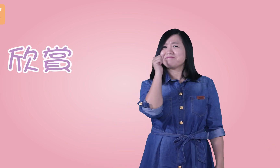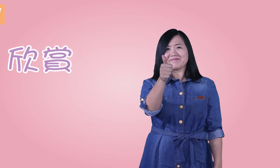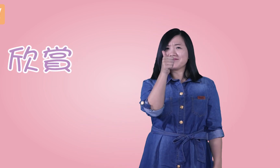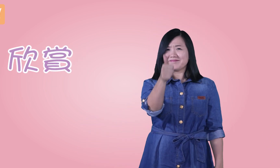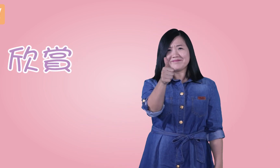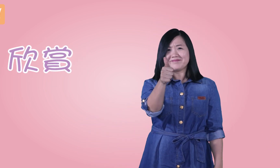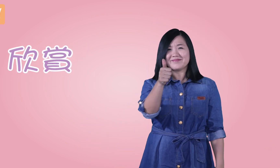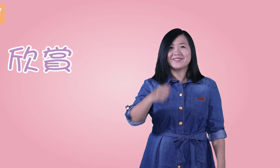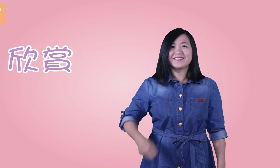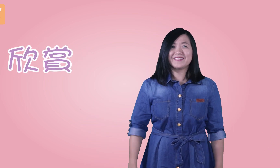欣赏，